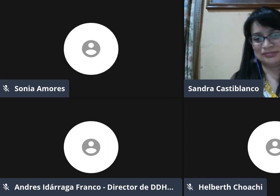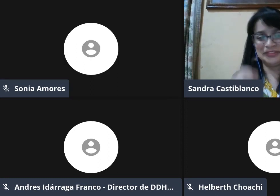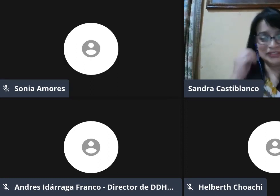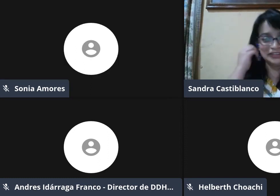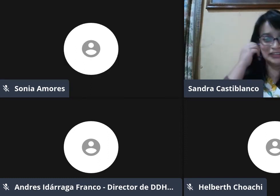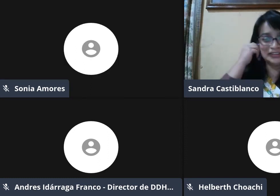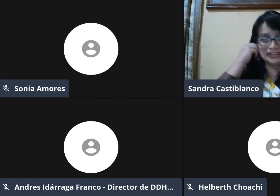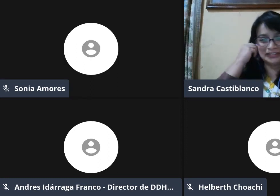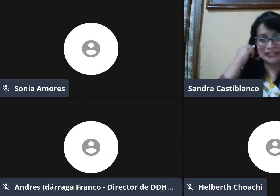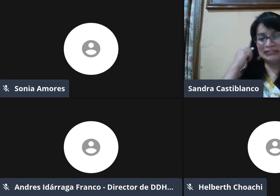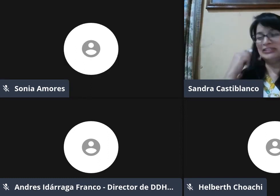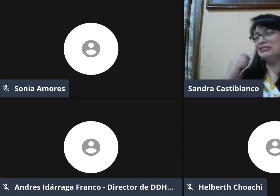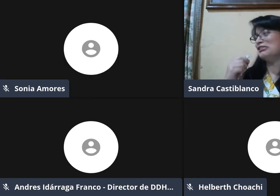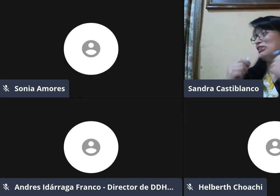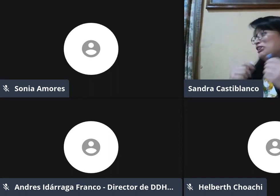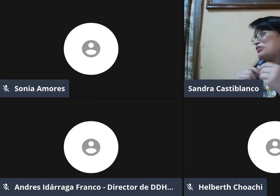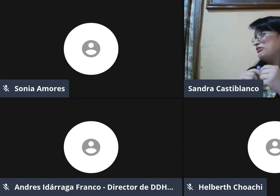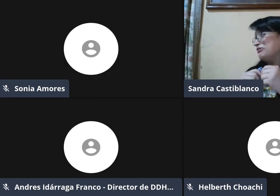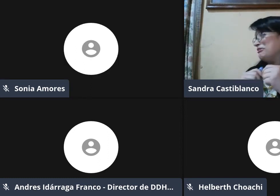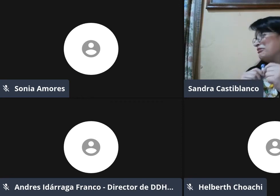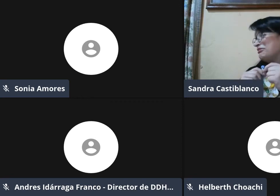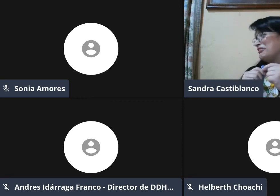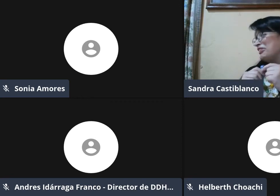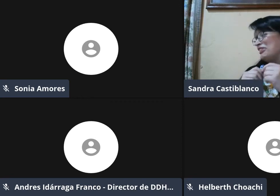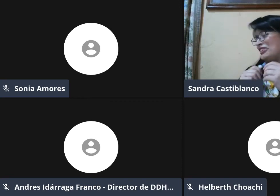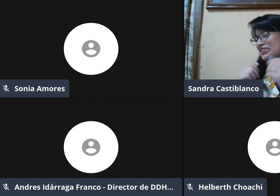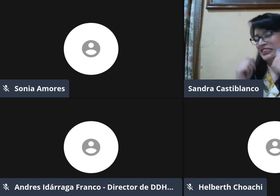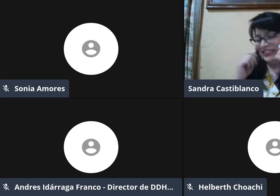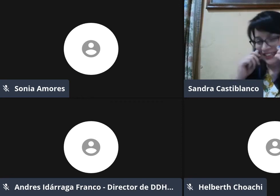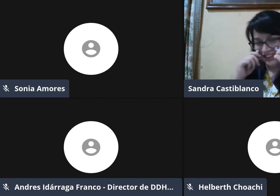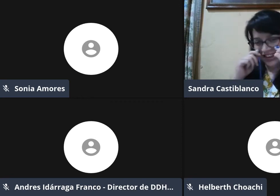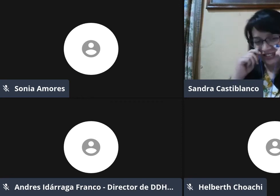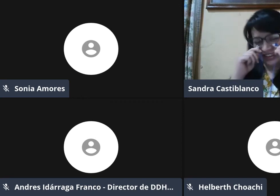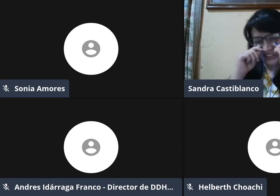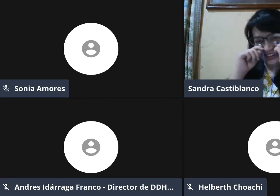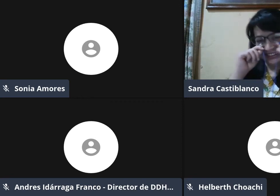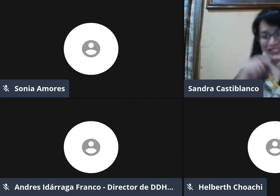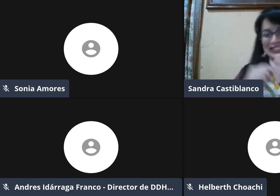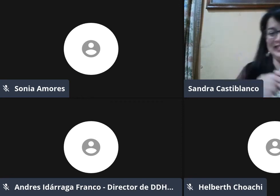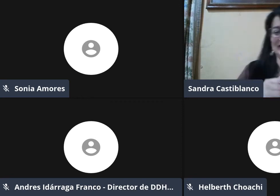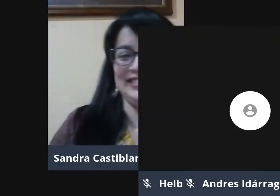Muy bonito. Voy a llorar.